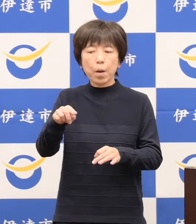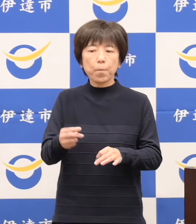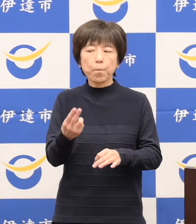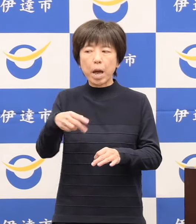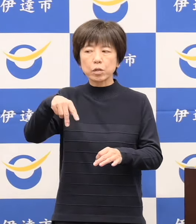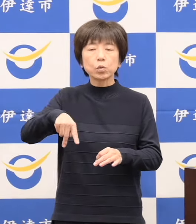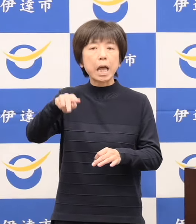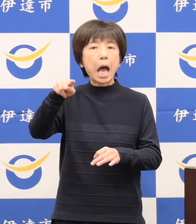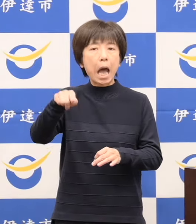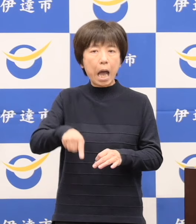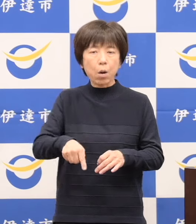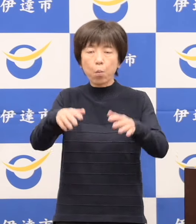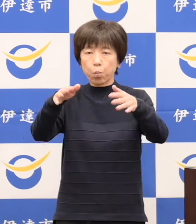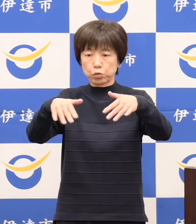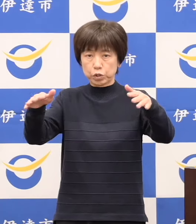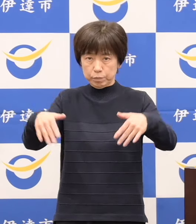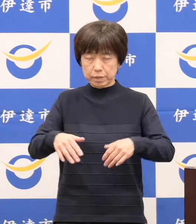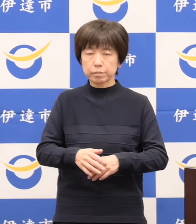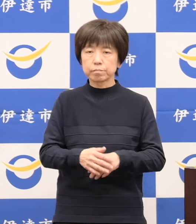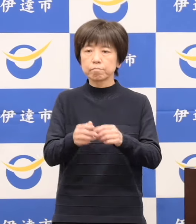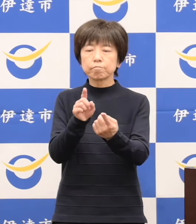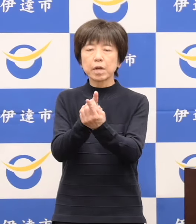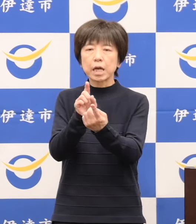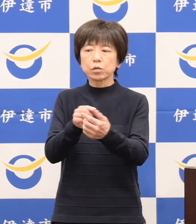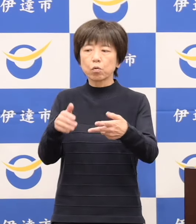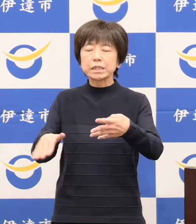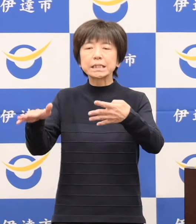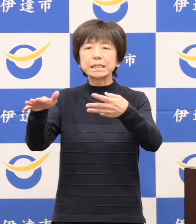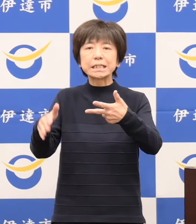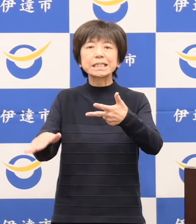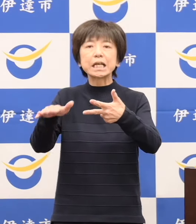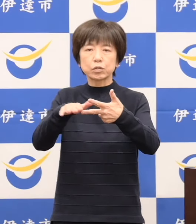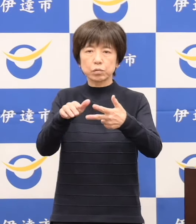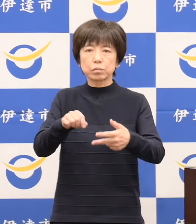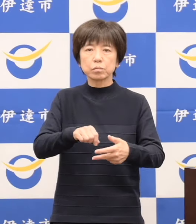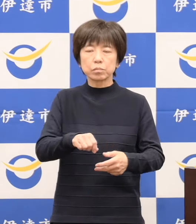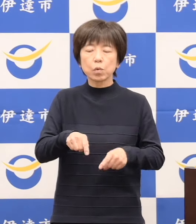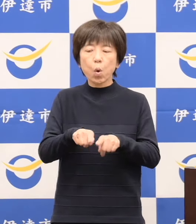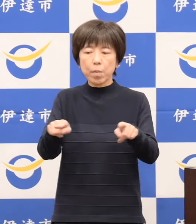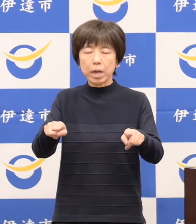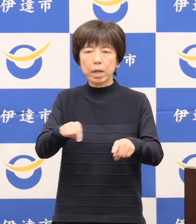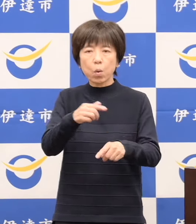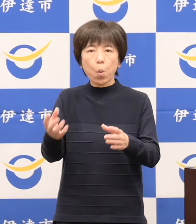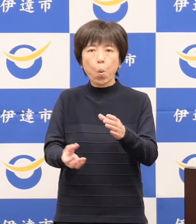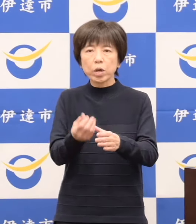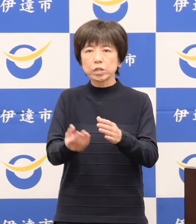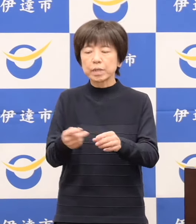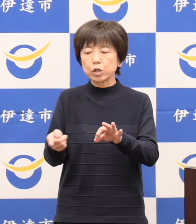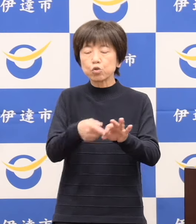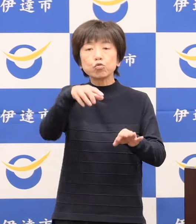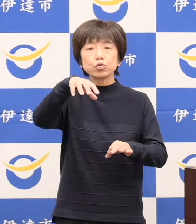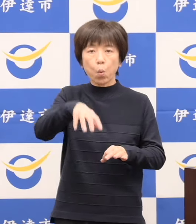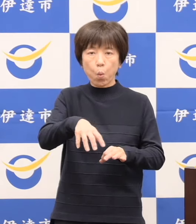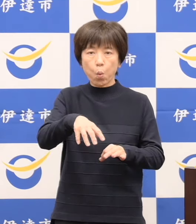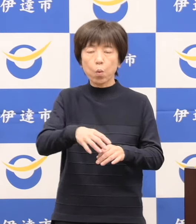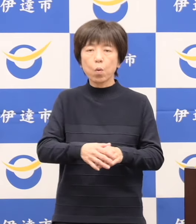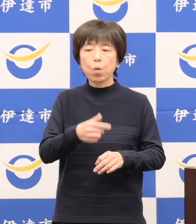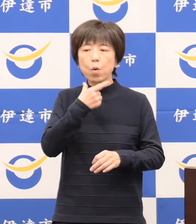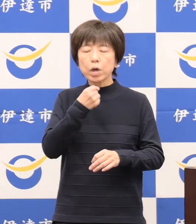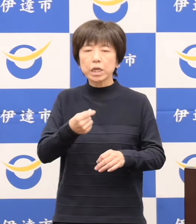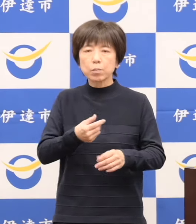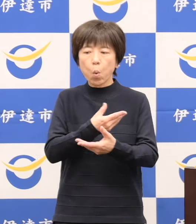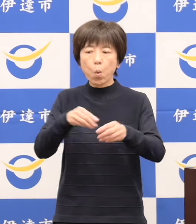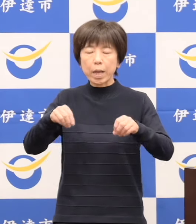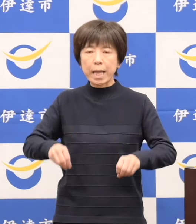たします。対象施設は小原大泉球場であります。希望契約価